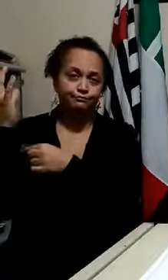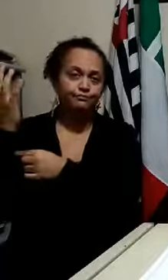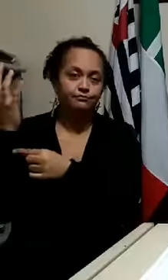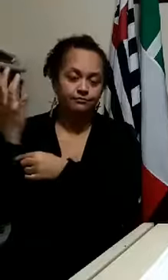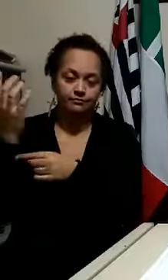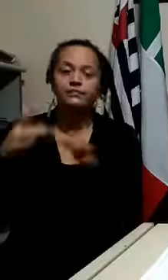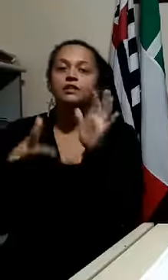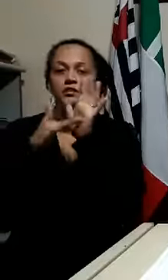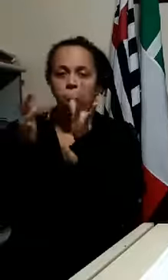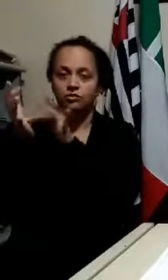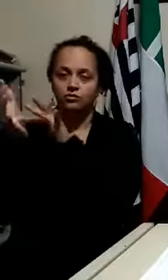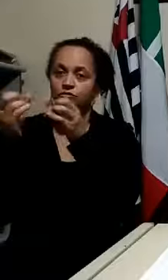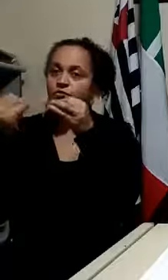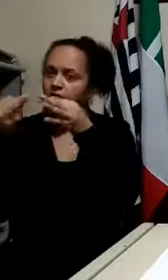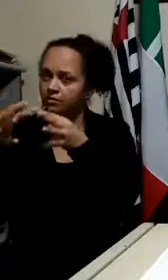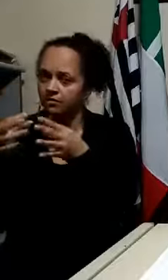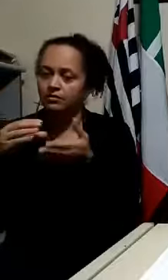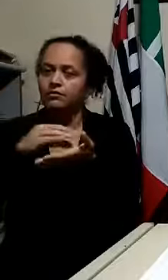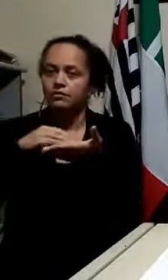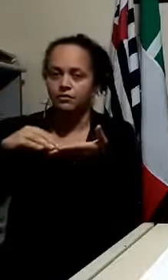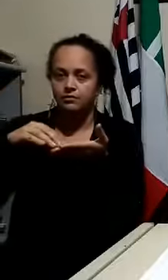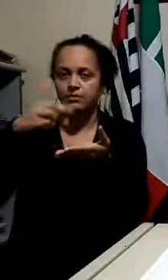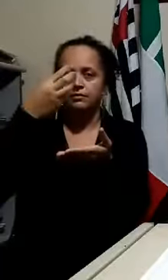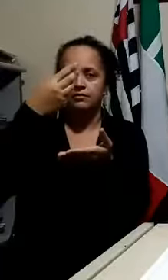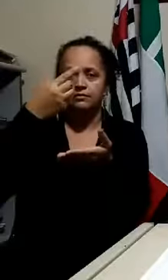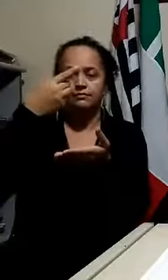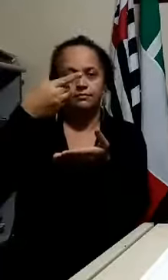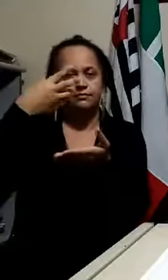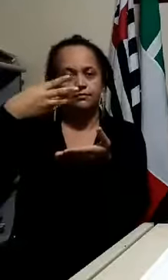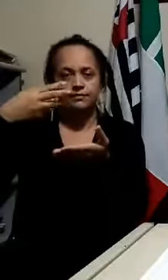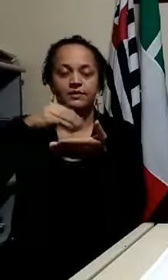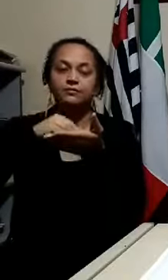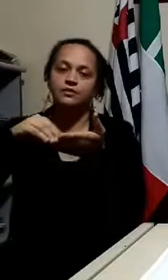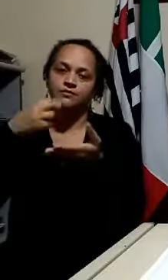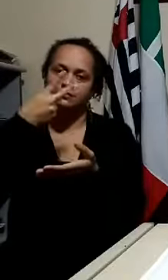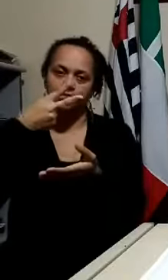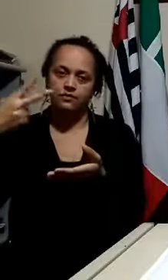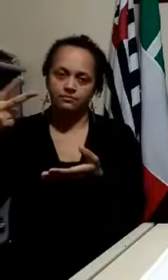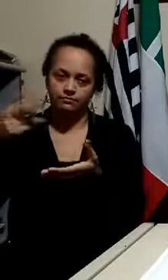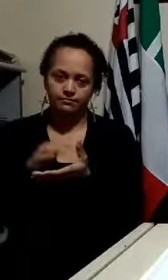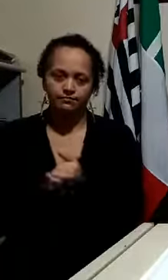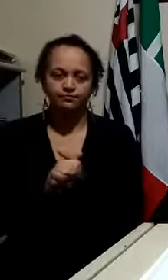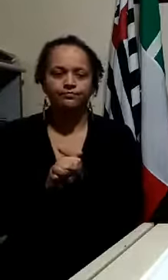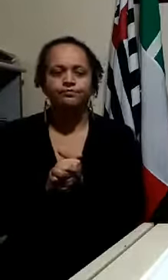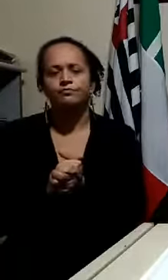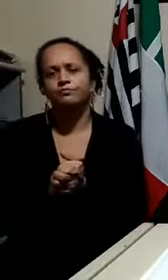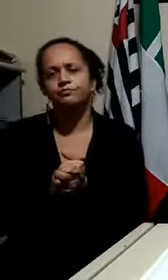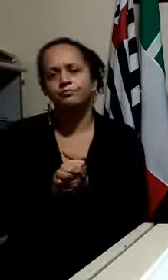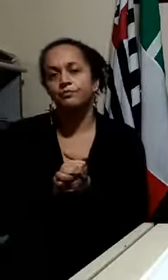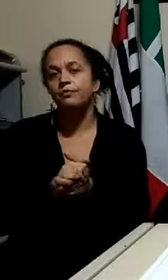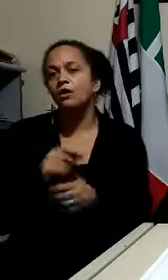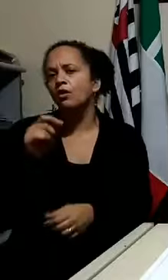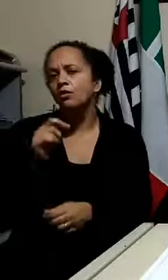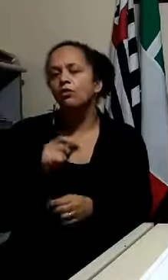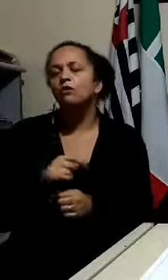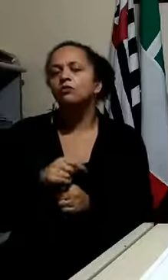no versículo 22 de Mateus 13. Acompanha comigo aí. O que foi